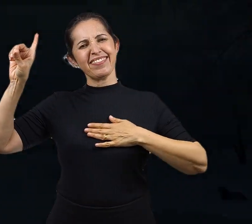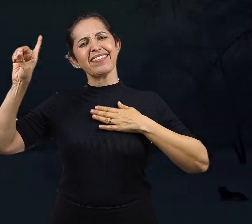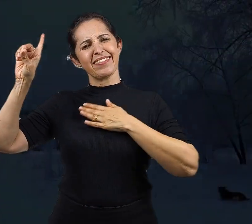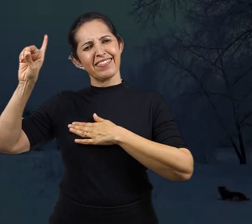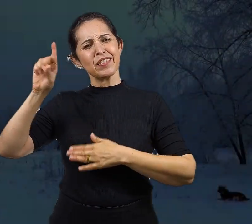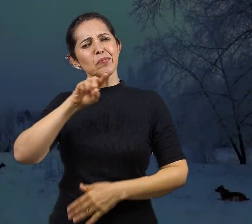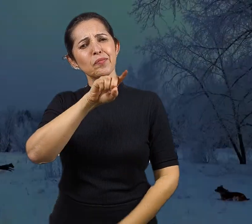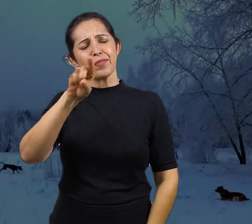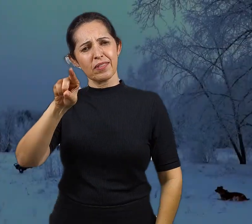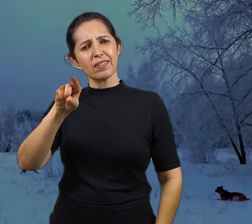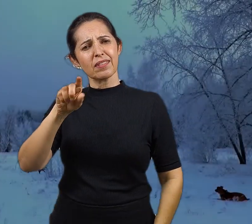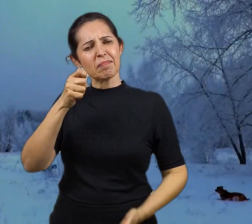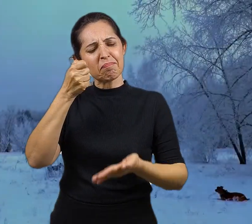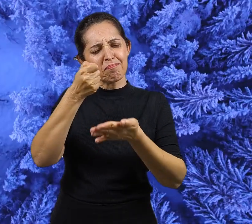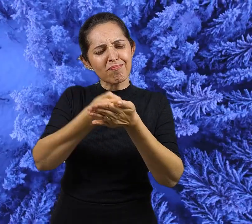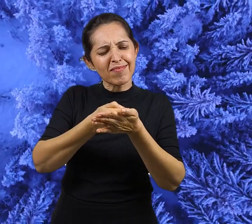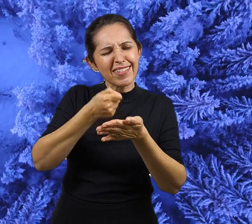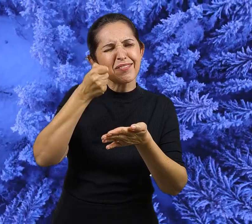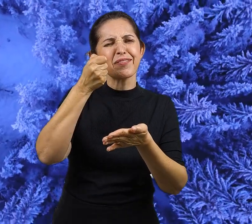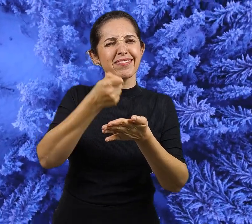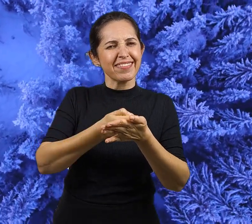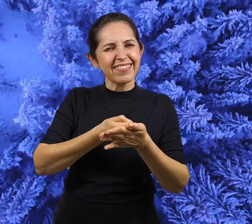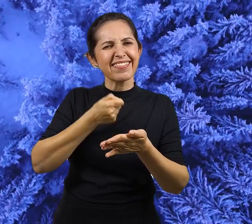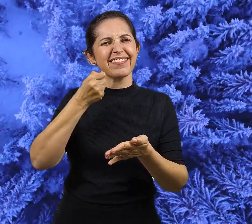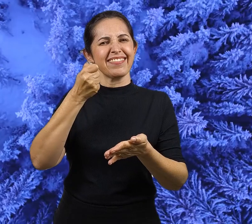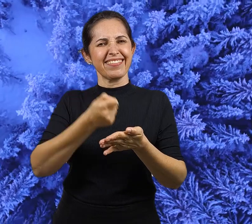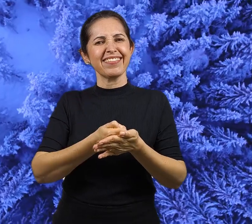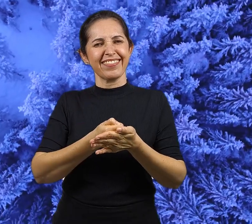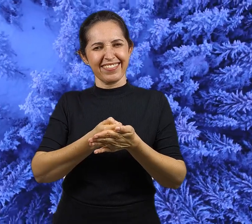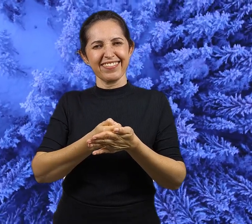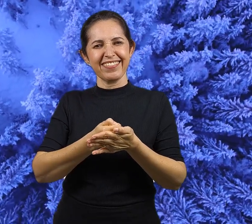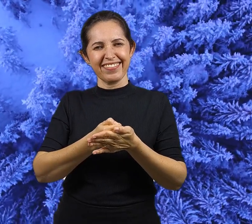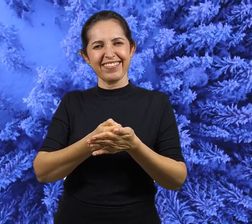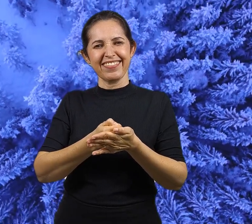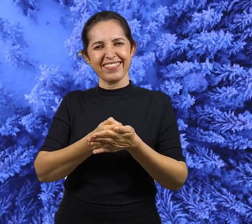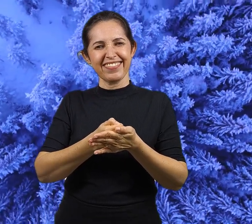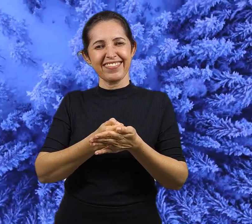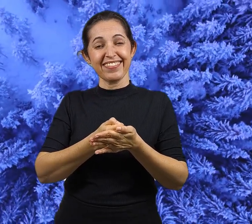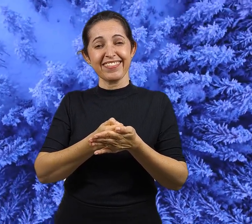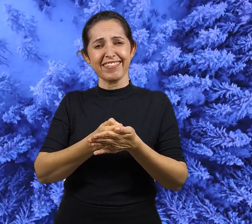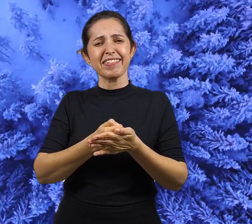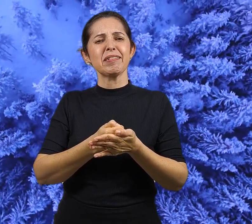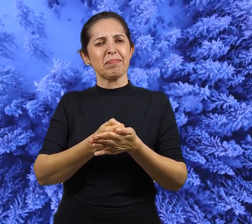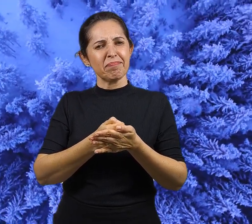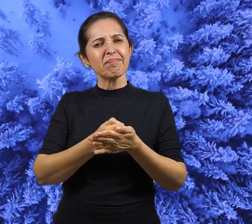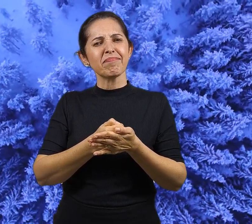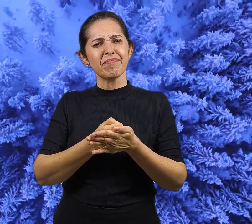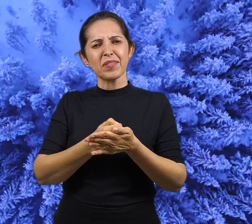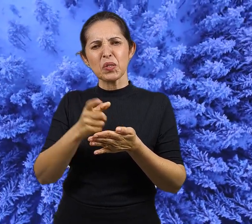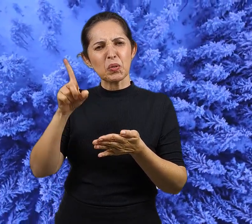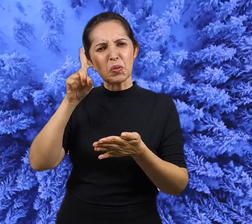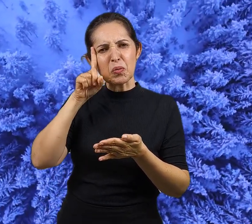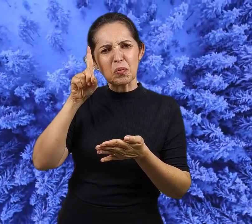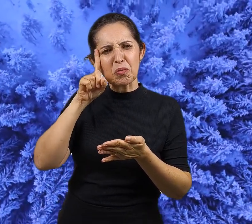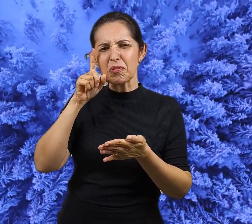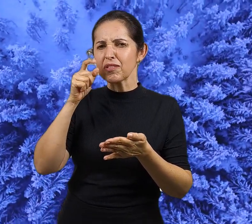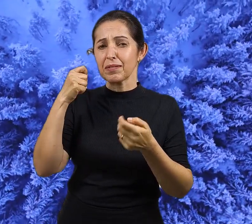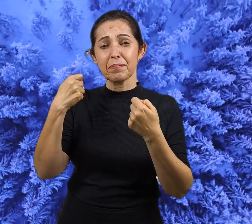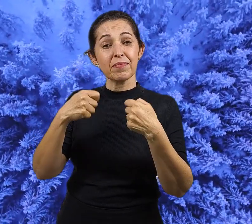aqui, esforçar para entrar na terra. Nós temos que lutar. O Evangelho, meus irmãos, Evangelho não é vida boa.